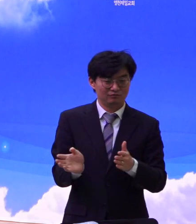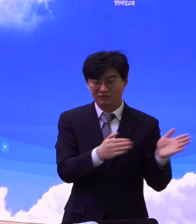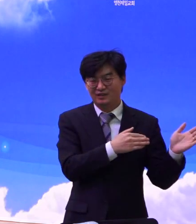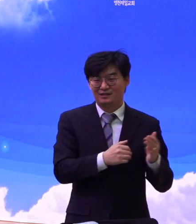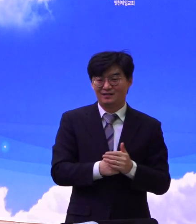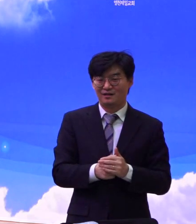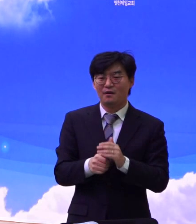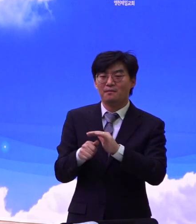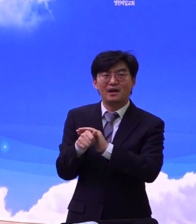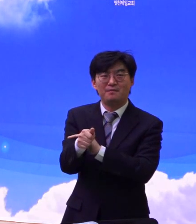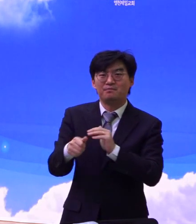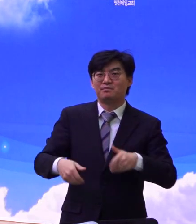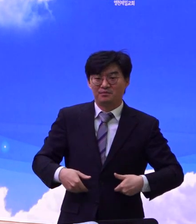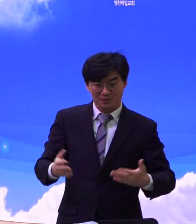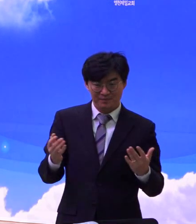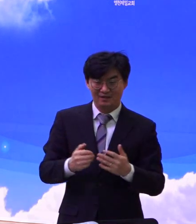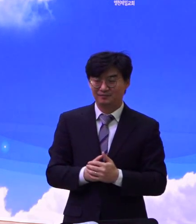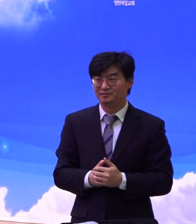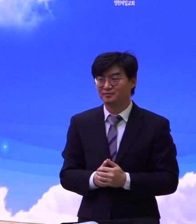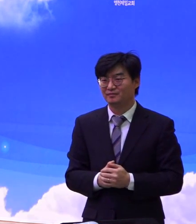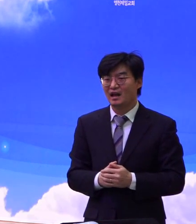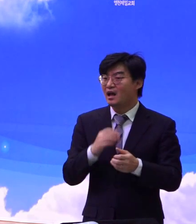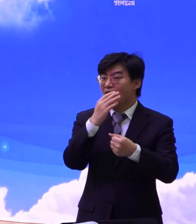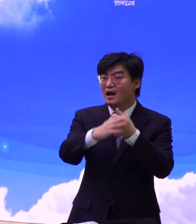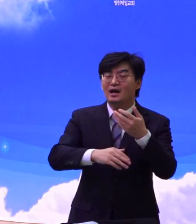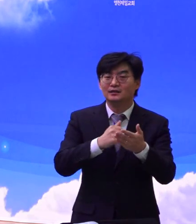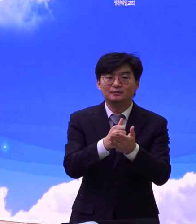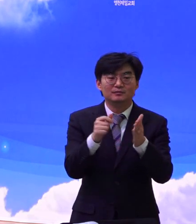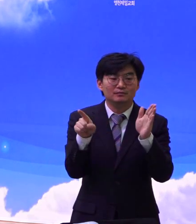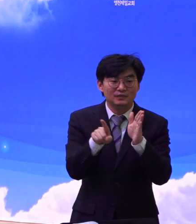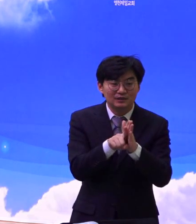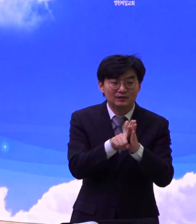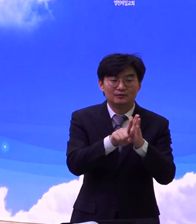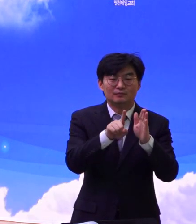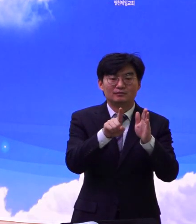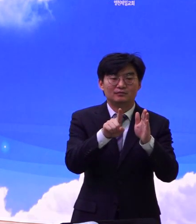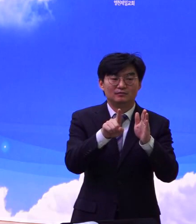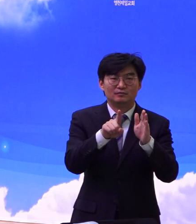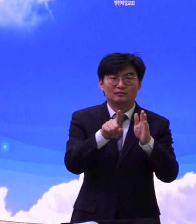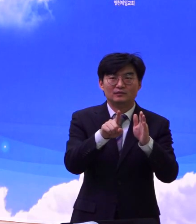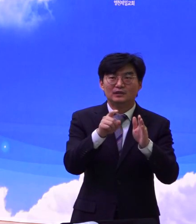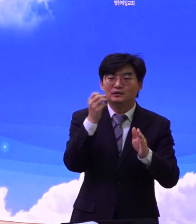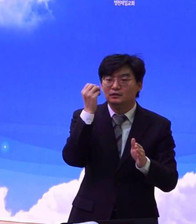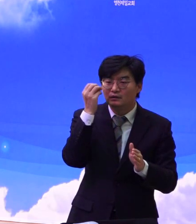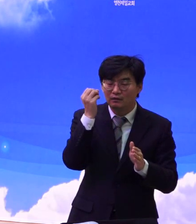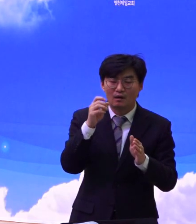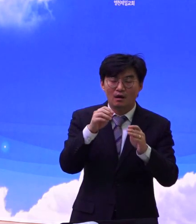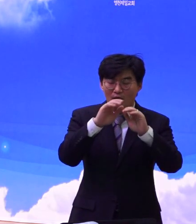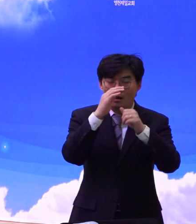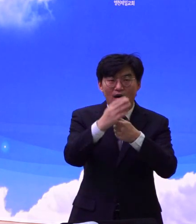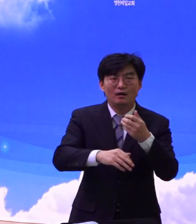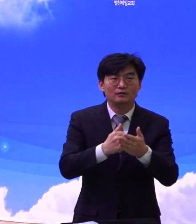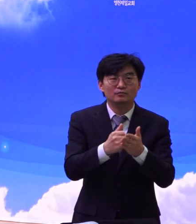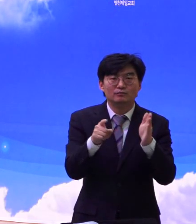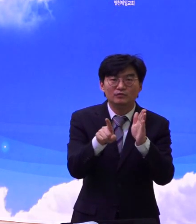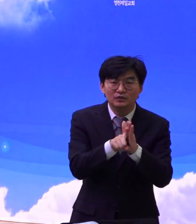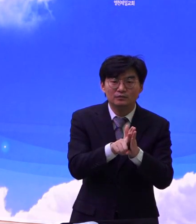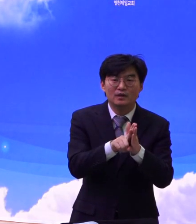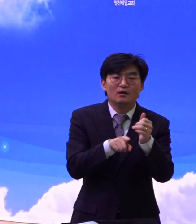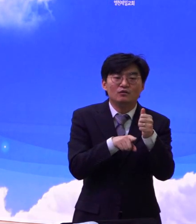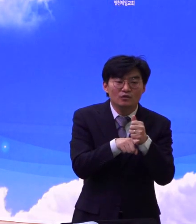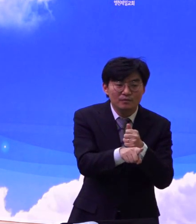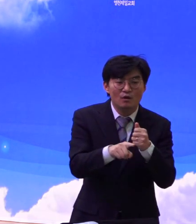신앙을 무너뜨리고 있던, 왜곡시키고 있고 변질시키고 있었던 그 안타까운 현실 속에서